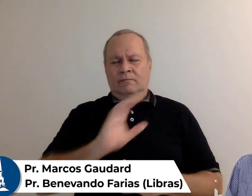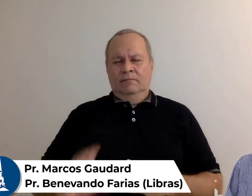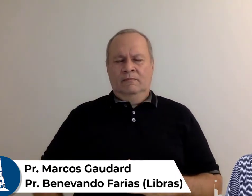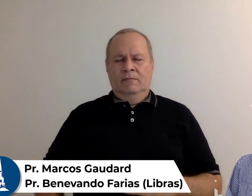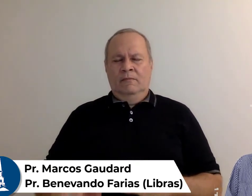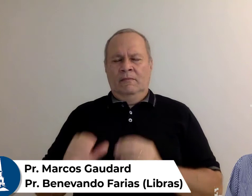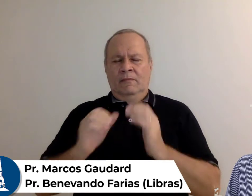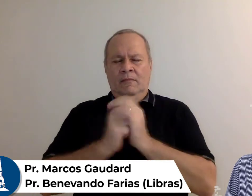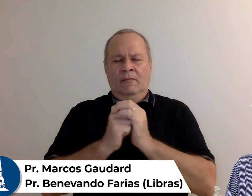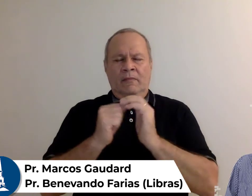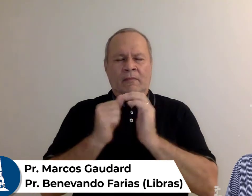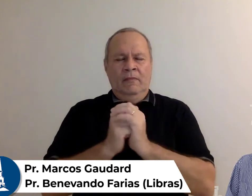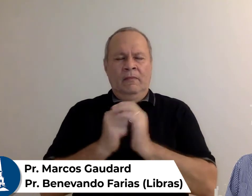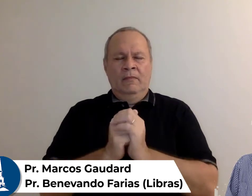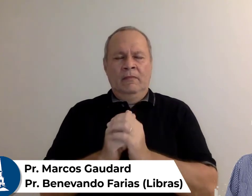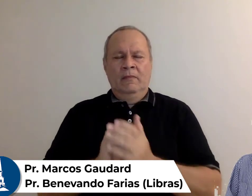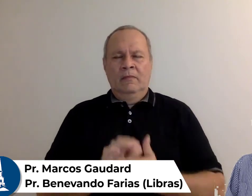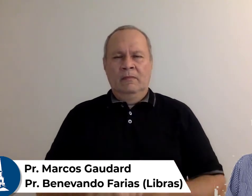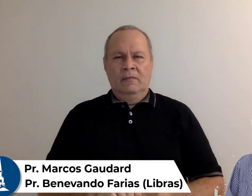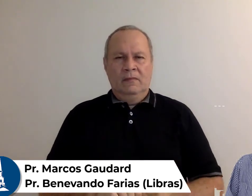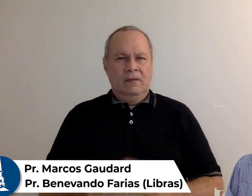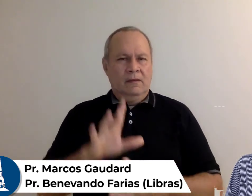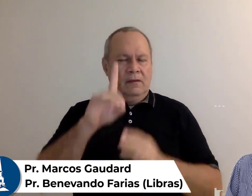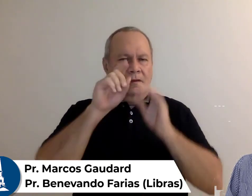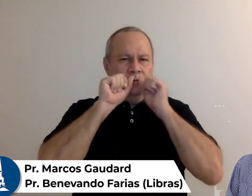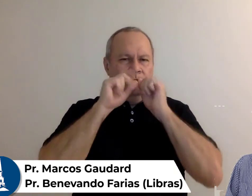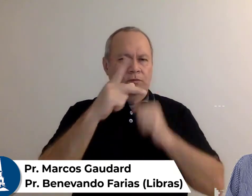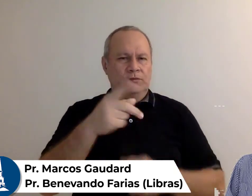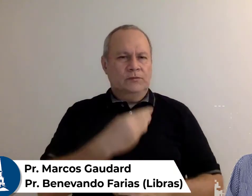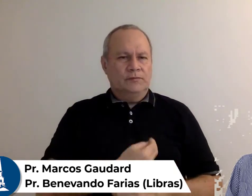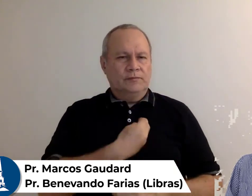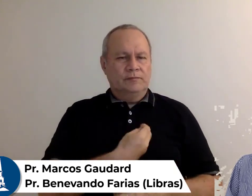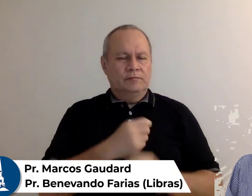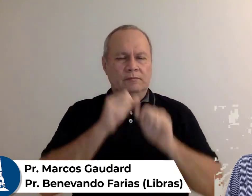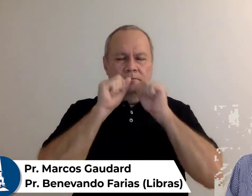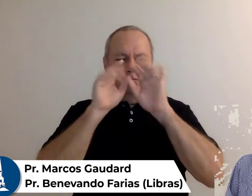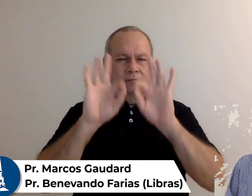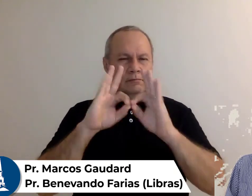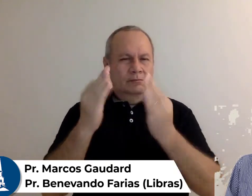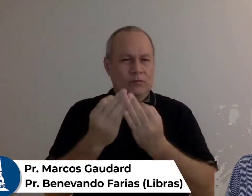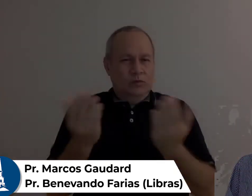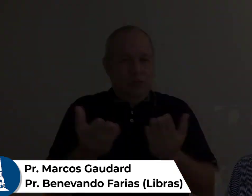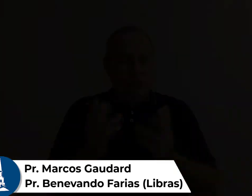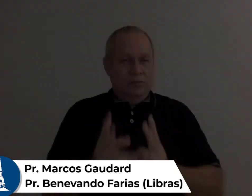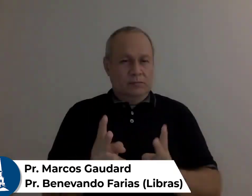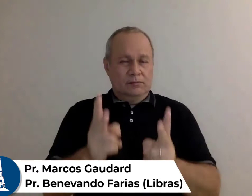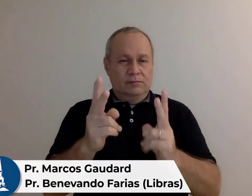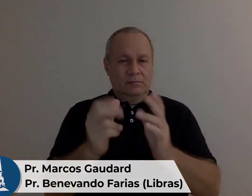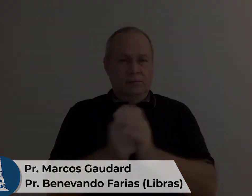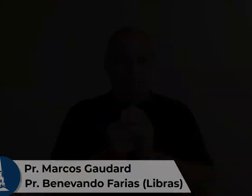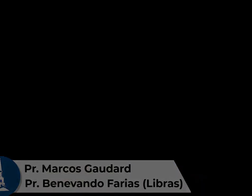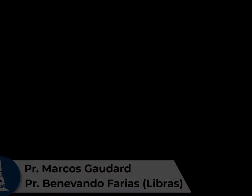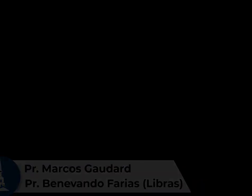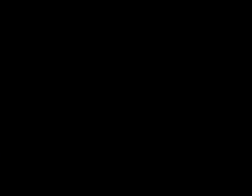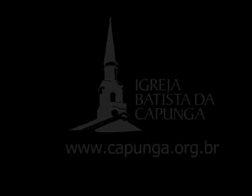Amém e amém. Que Deus continue abençoando você e a sua família, hoje e sempre. Amém.